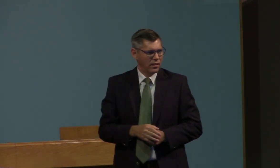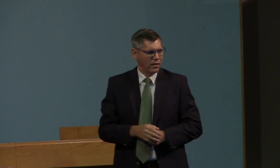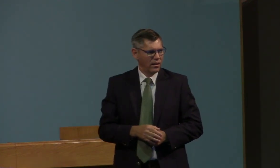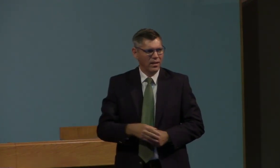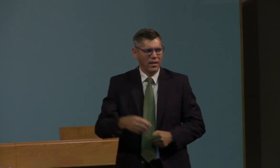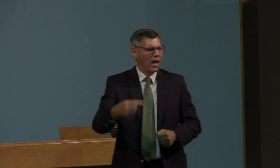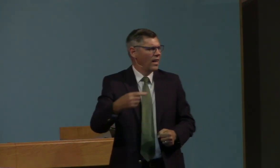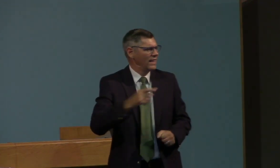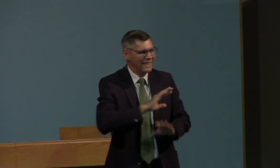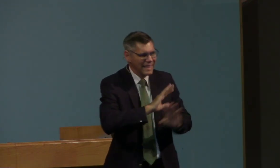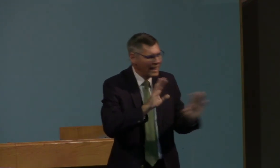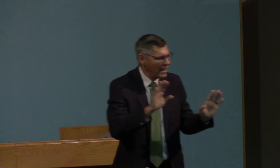Dis nie